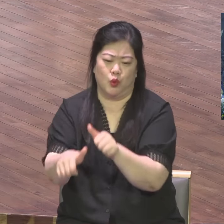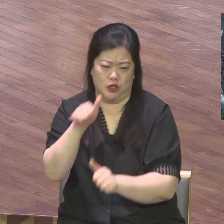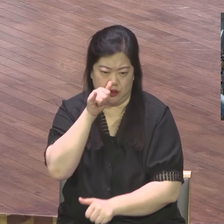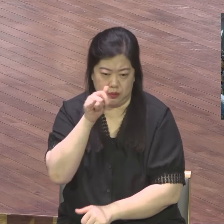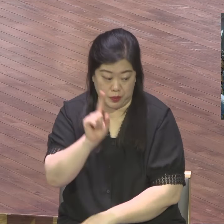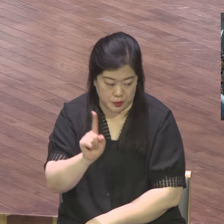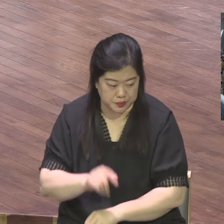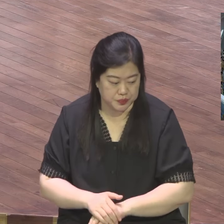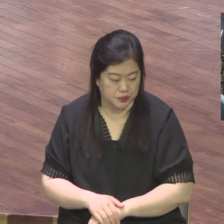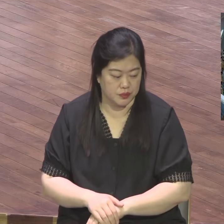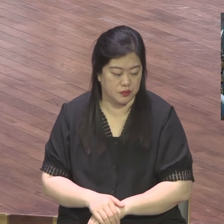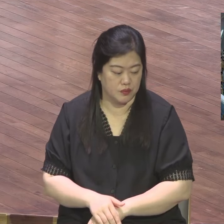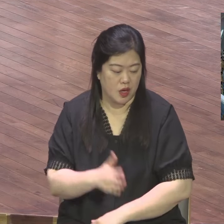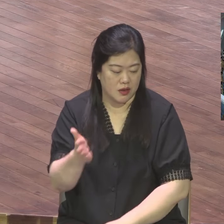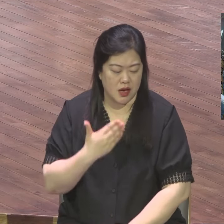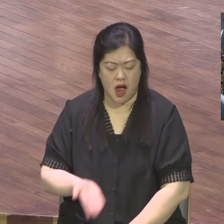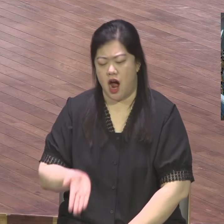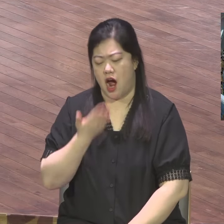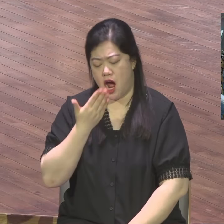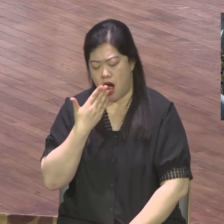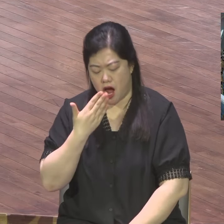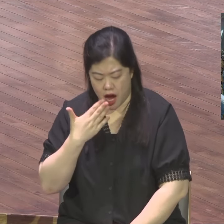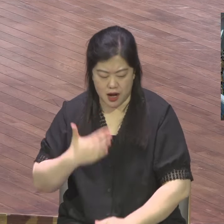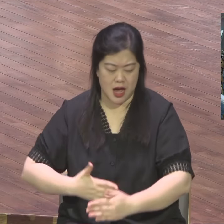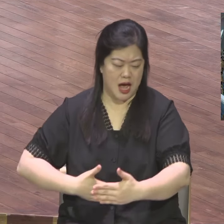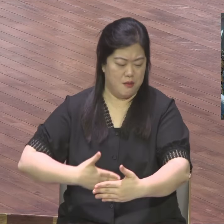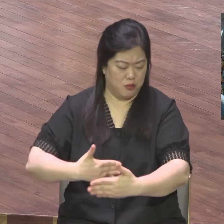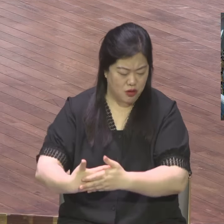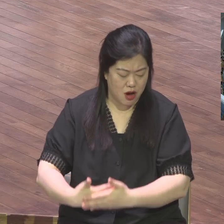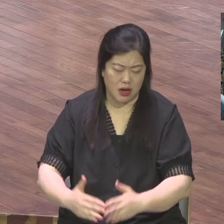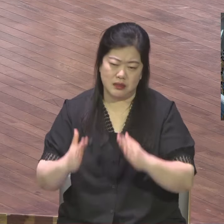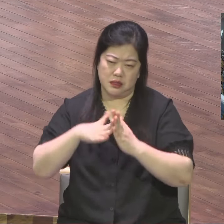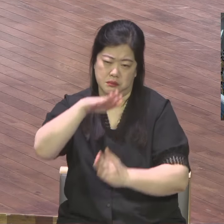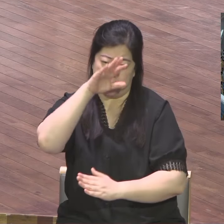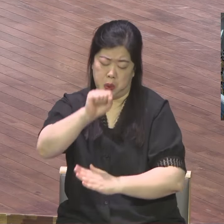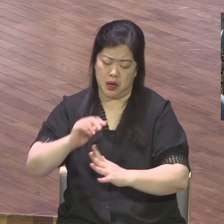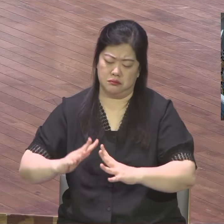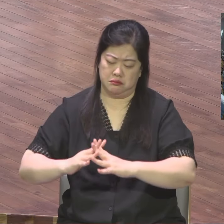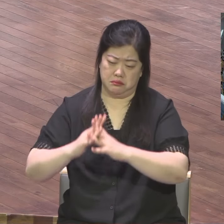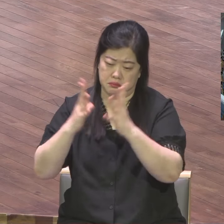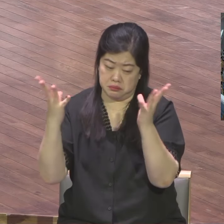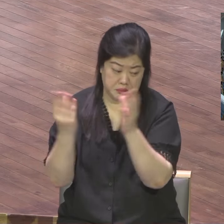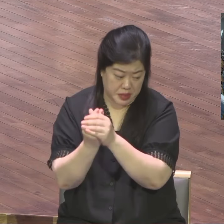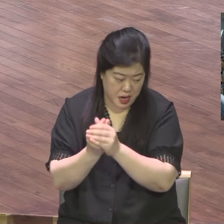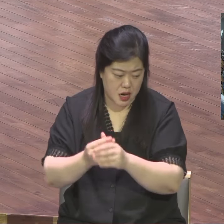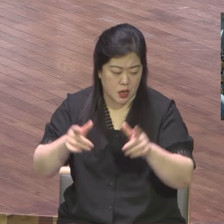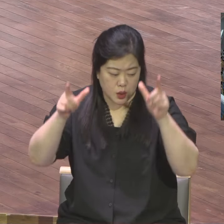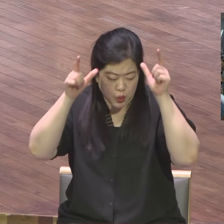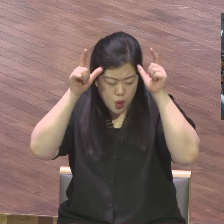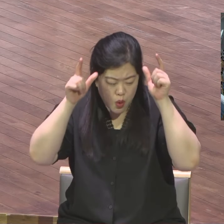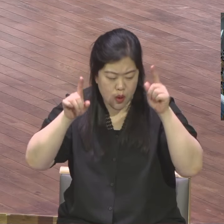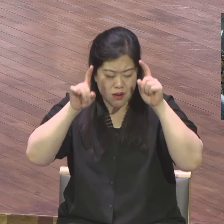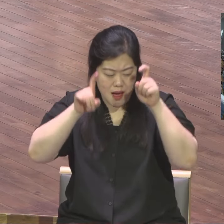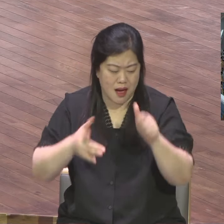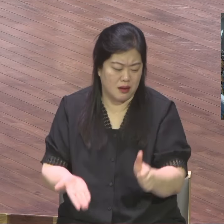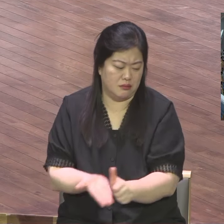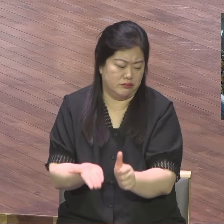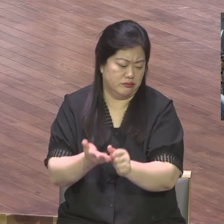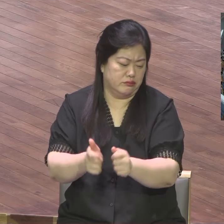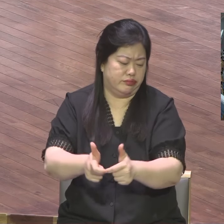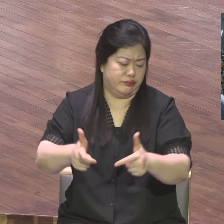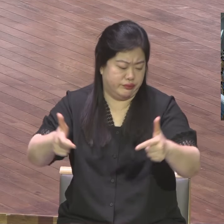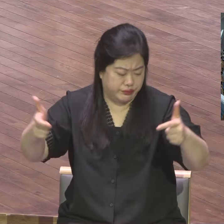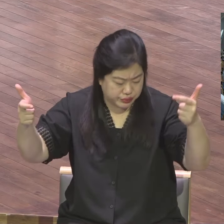먹어서 배부르고 아름다운 집을 짓고 거주하게 되며 또 내 소와 양이 번성하며 너